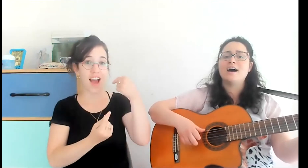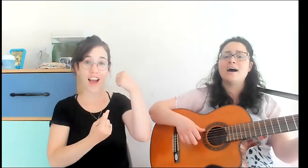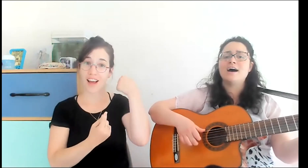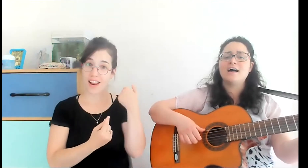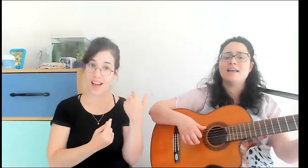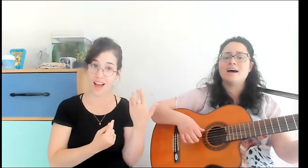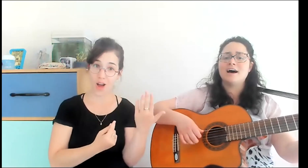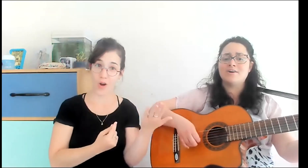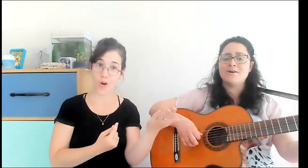ועל